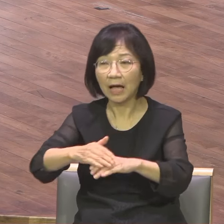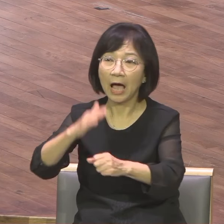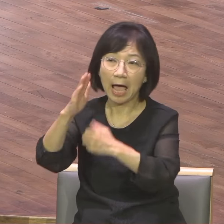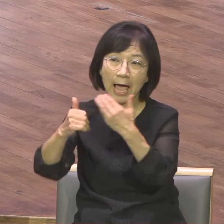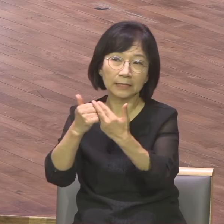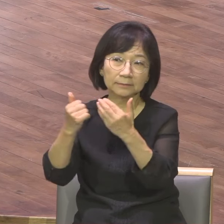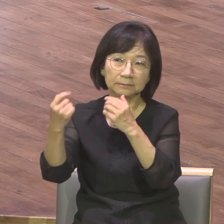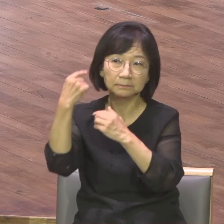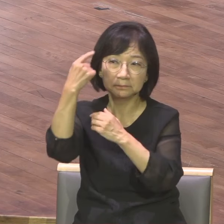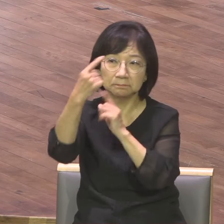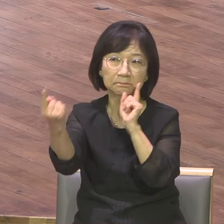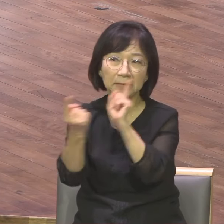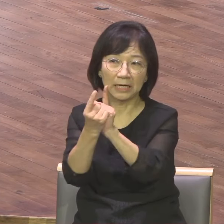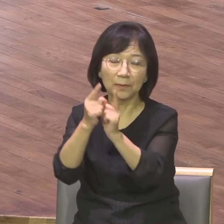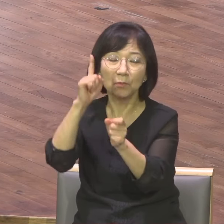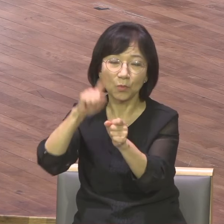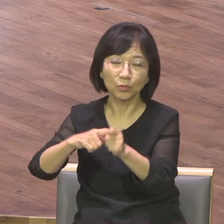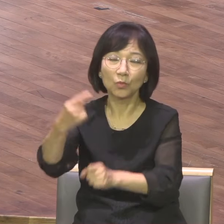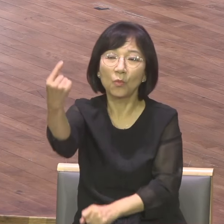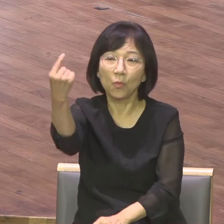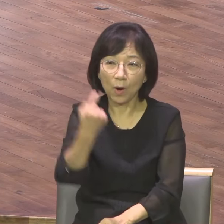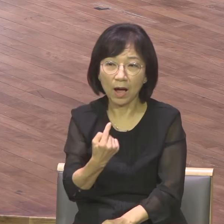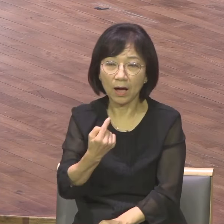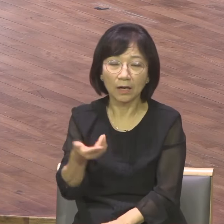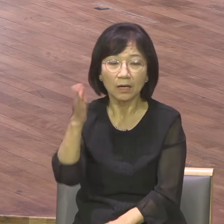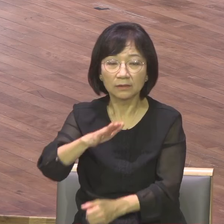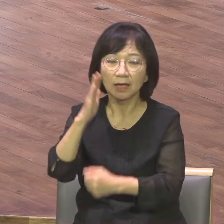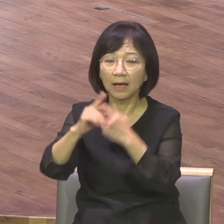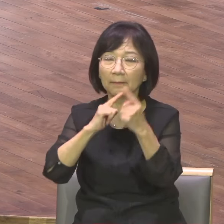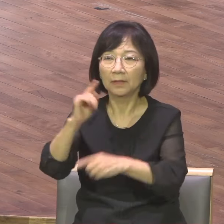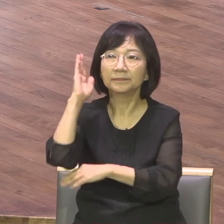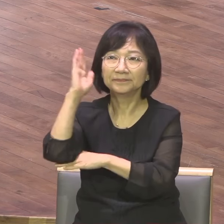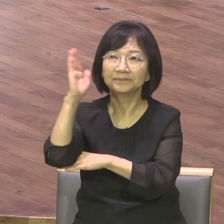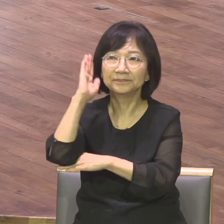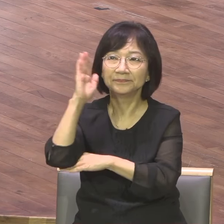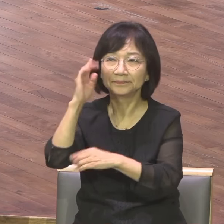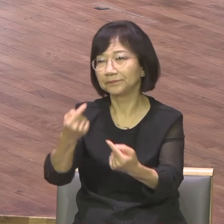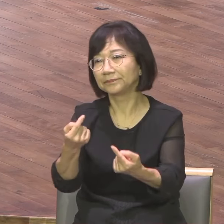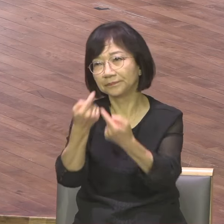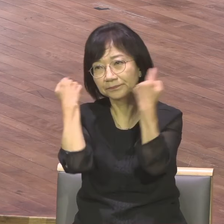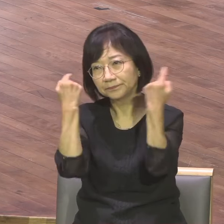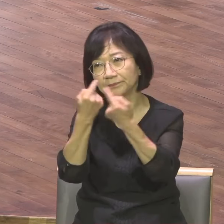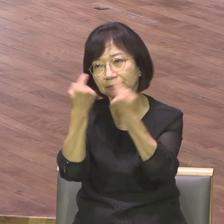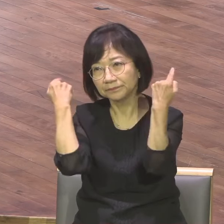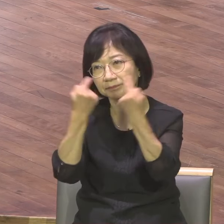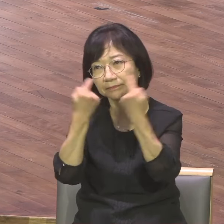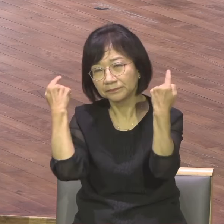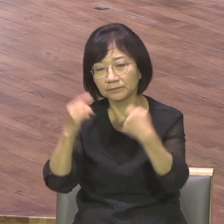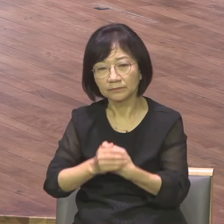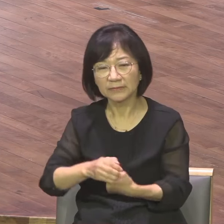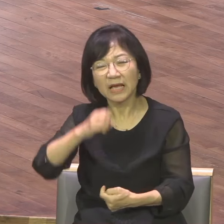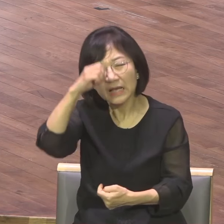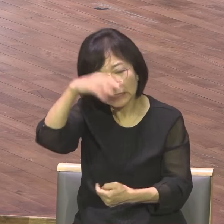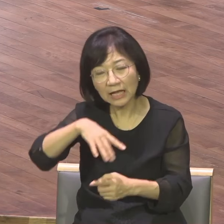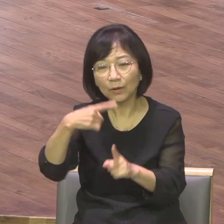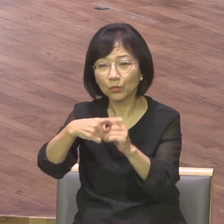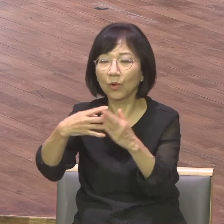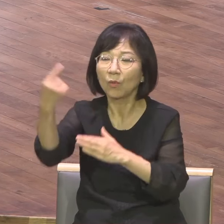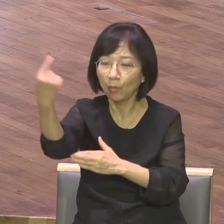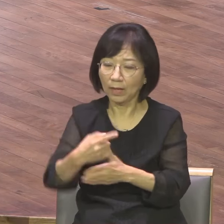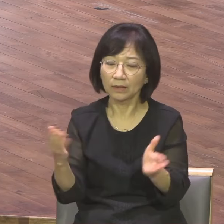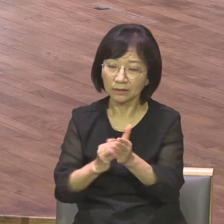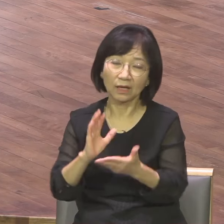나오긴 나와. 그런데 말씀에 순종은 안 해. 내 마당만 밟을 뿐이라.